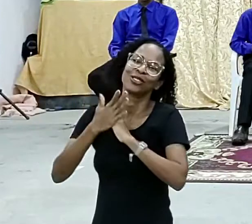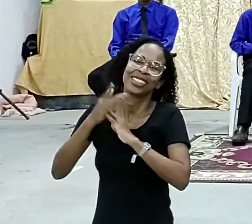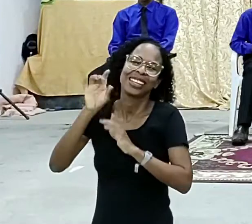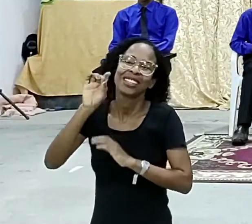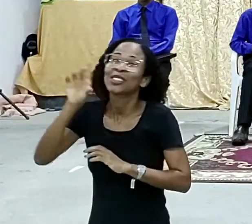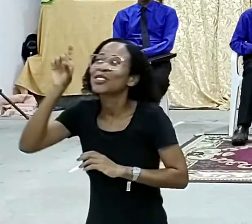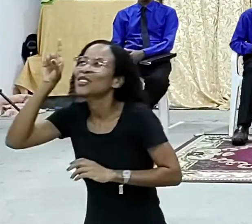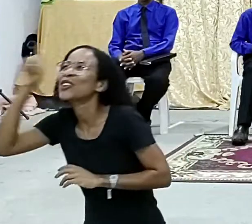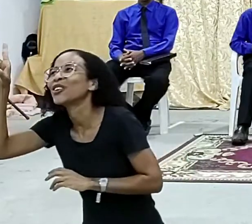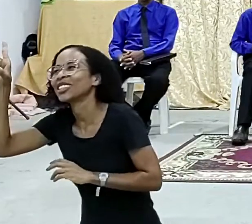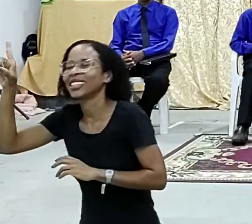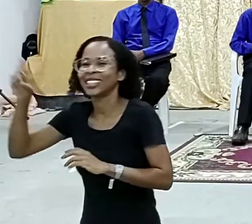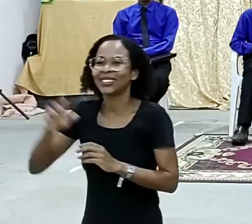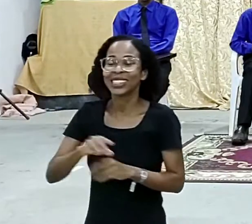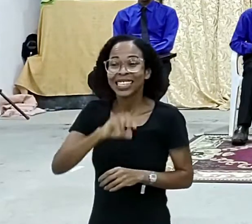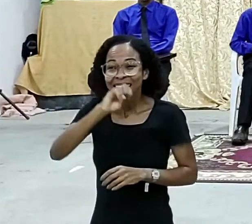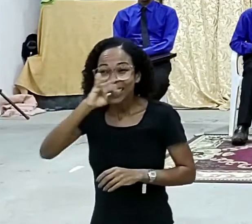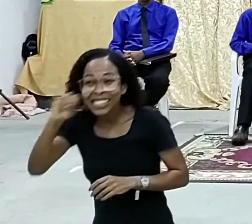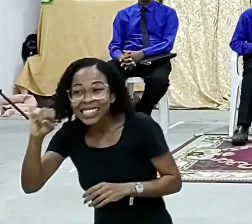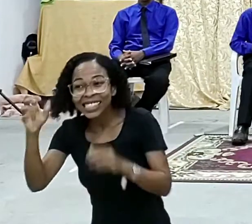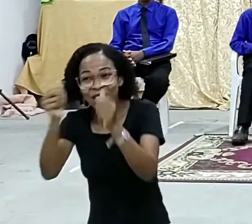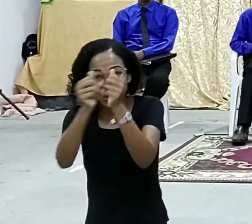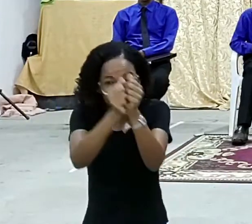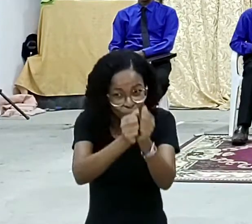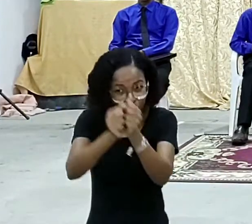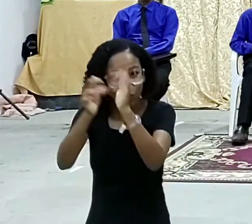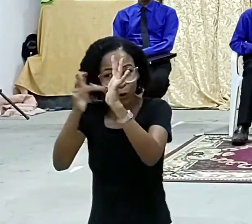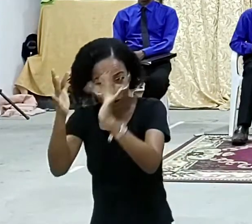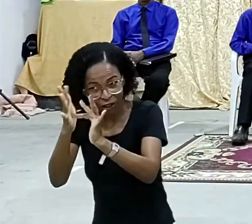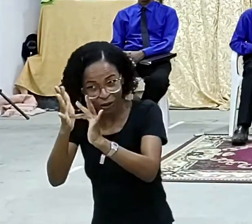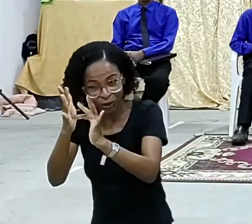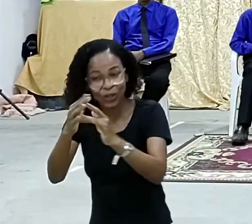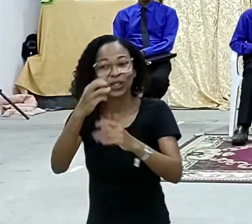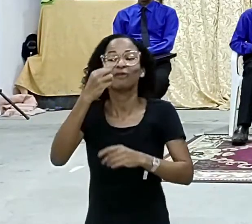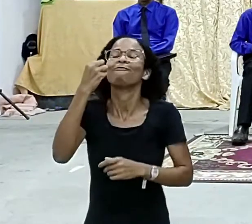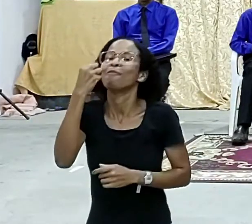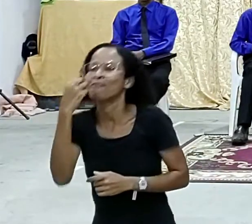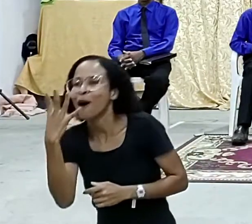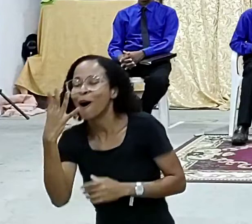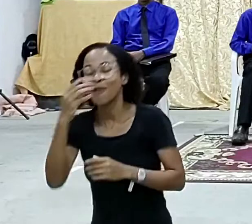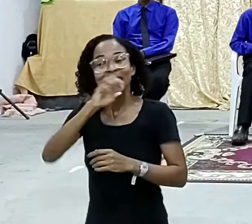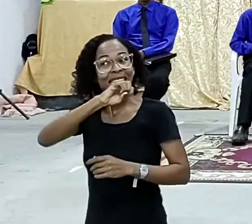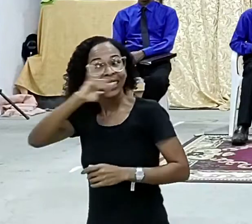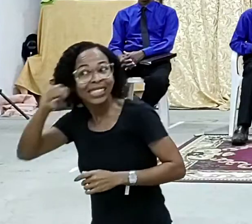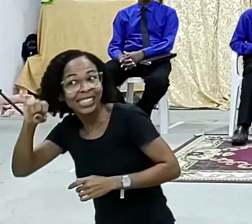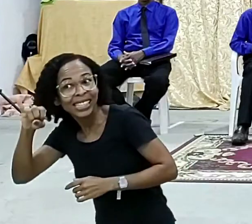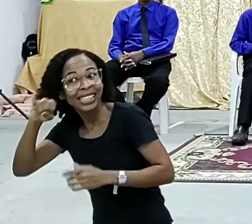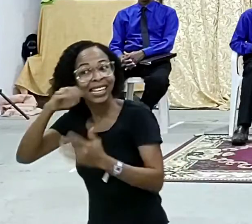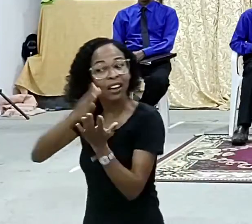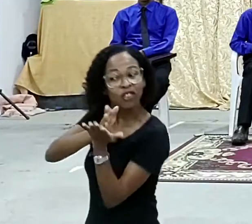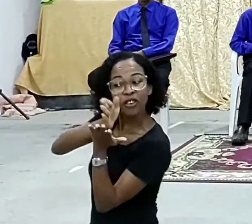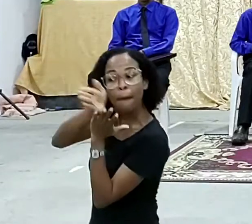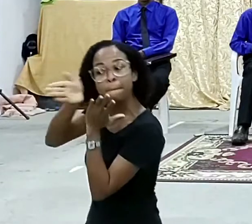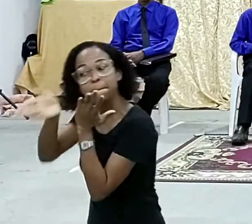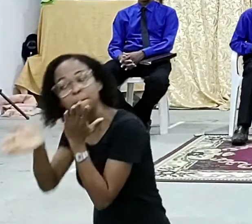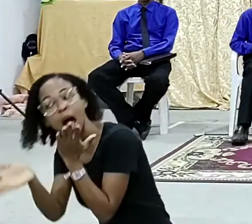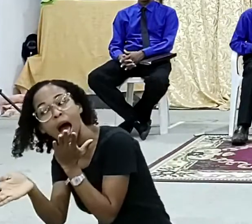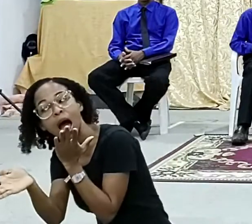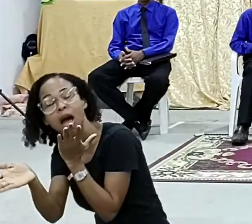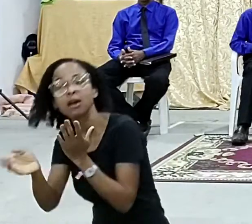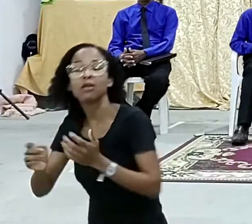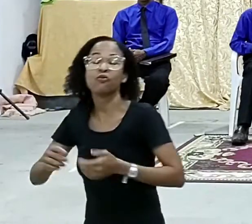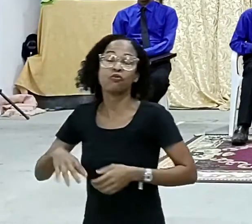bem, porque o Senhor ele está no controle, e quando ele está no controle, nada vem a dar